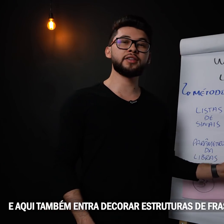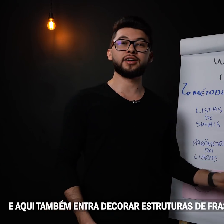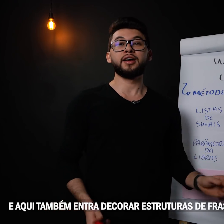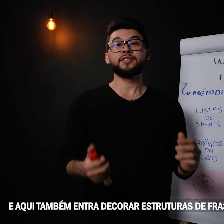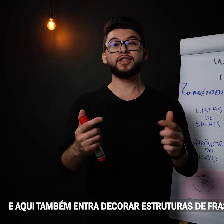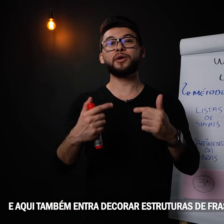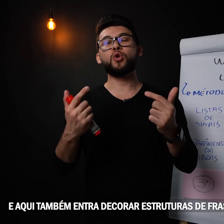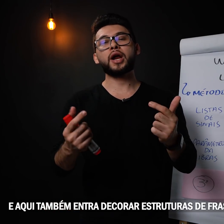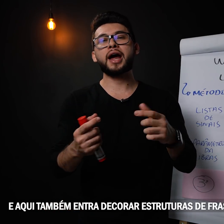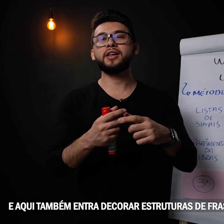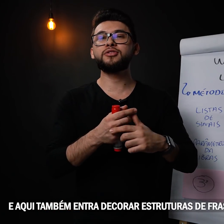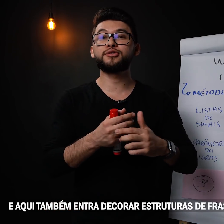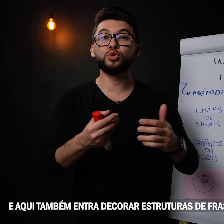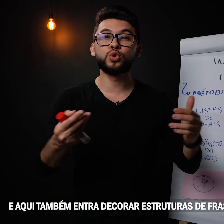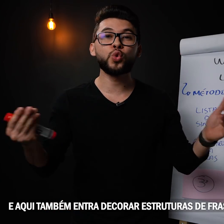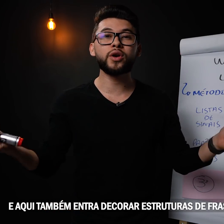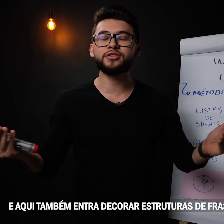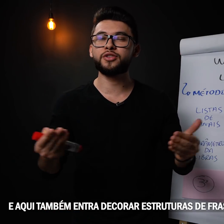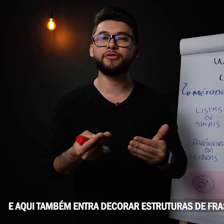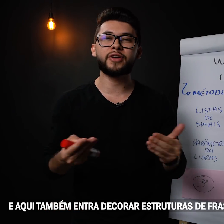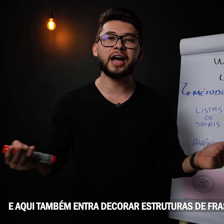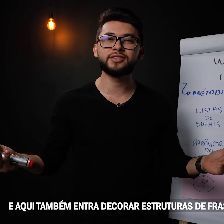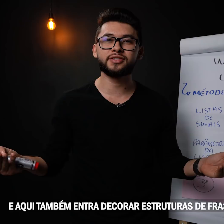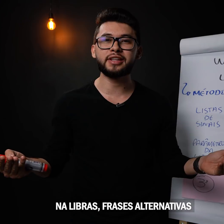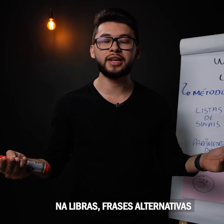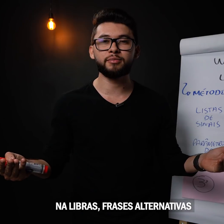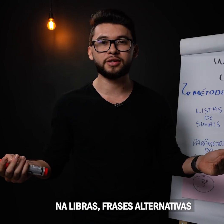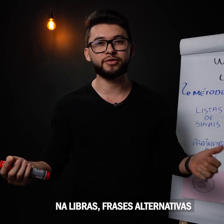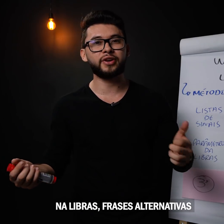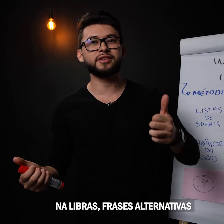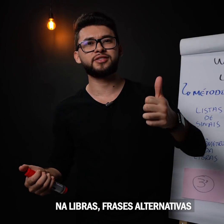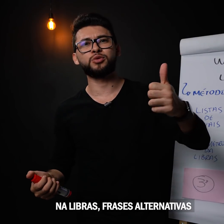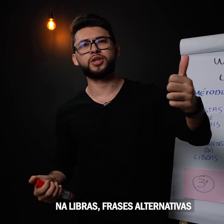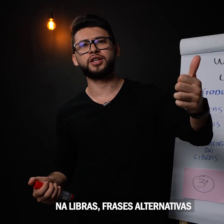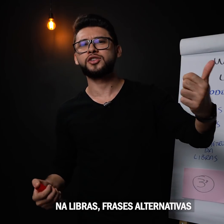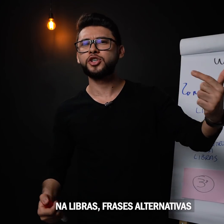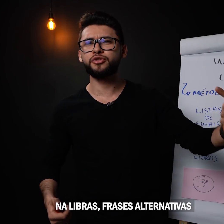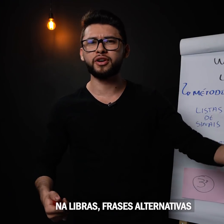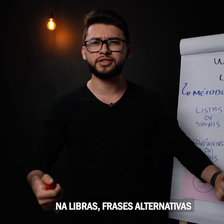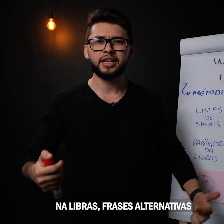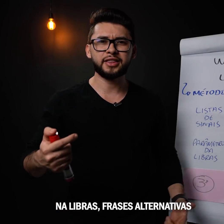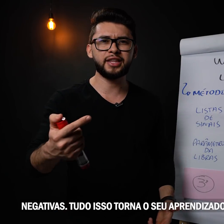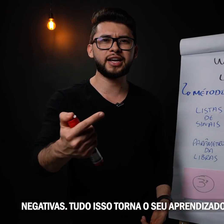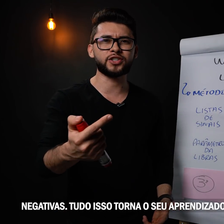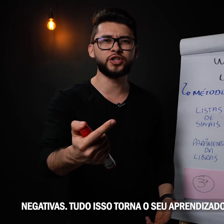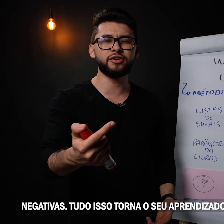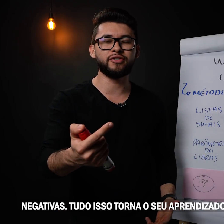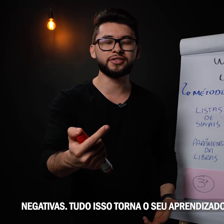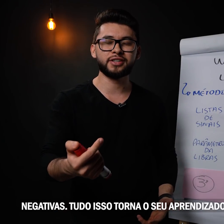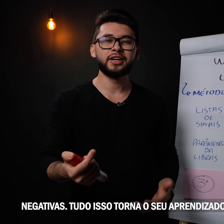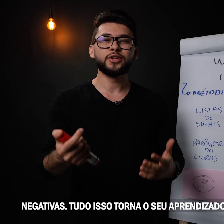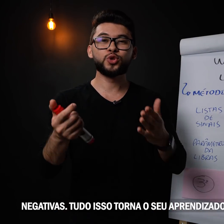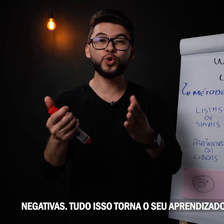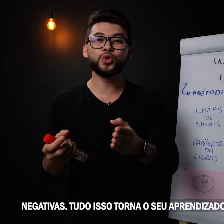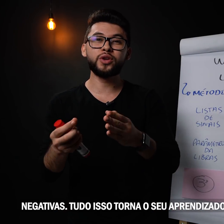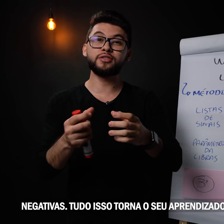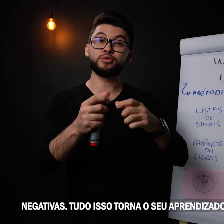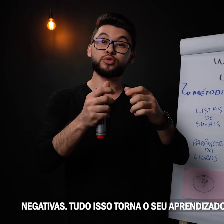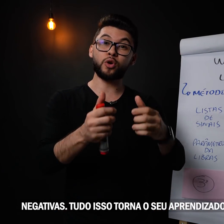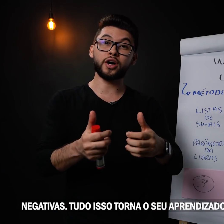entra decorar estruturas de frases na Libras, frases alternativas, negativas. Tudo isso torna